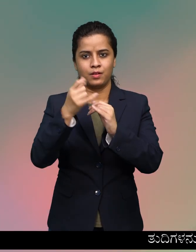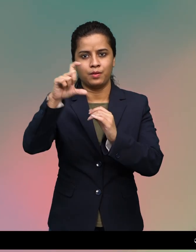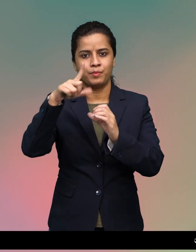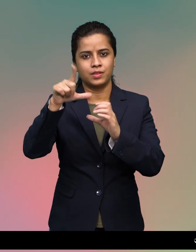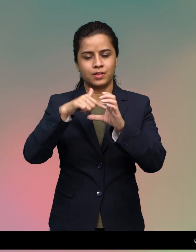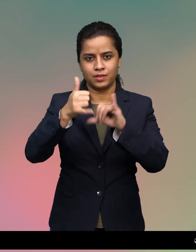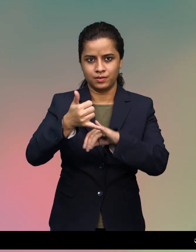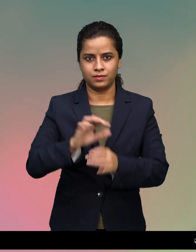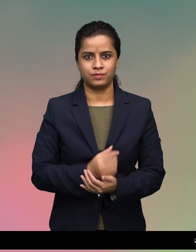ಎಡ ಹೃತ್ಕರ್ಣ ಕವಾಟ.